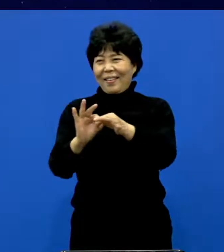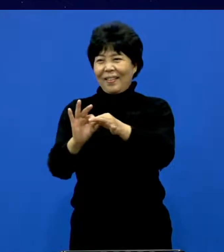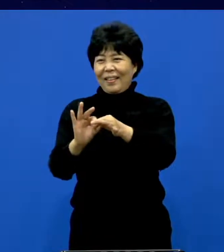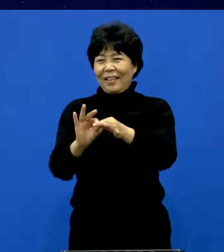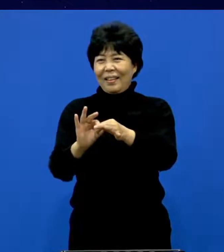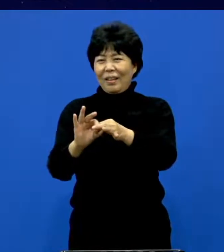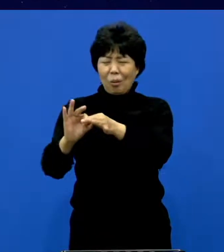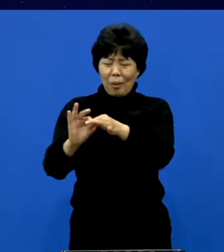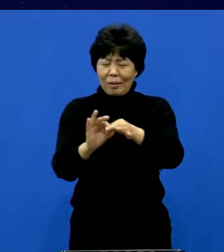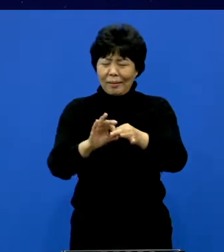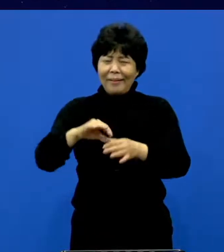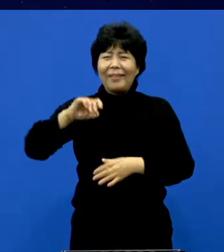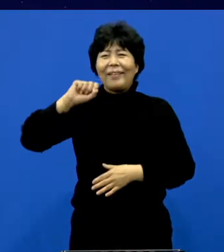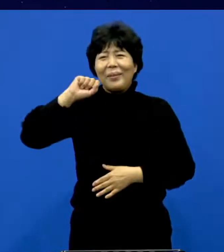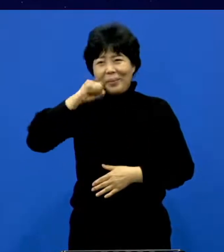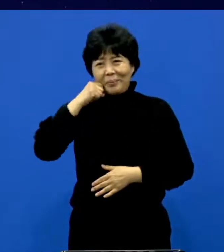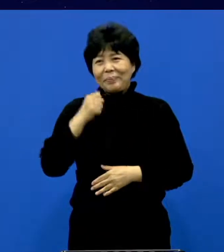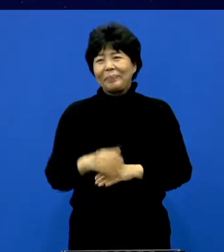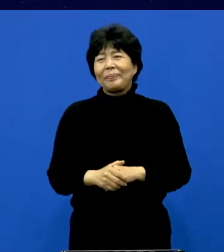관계가 어려운 거예요, 여러분.